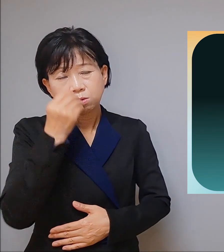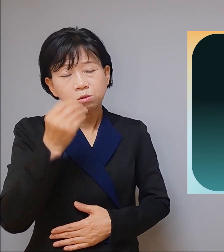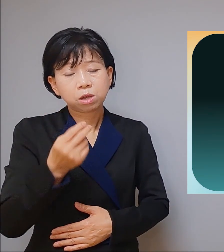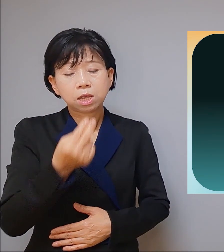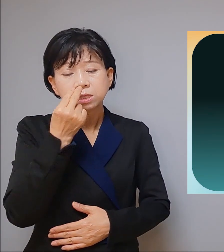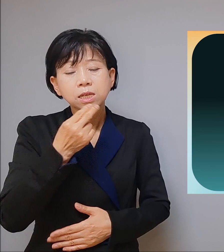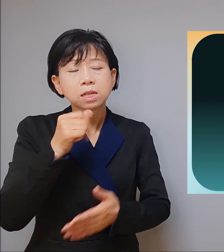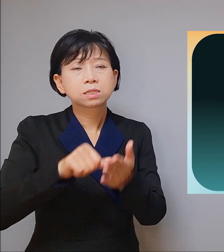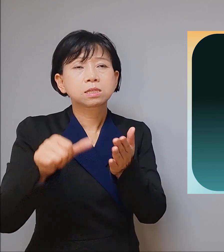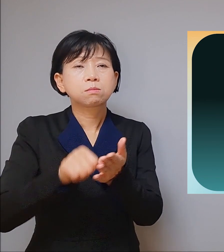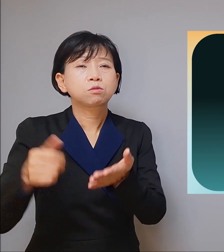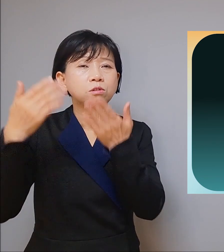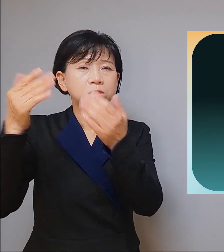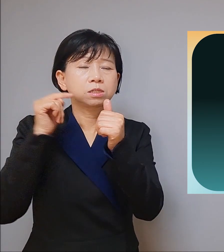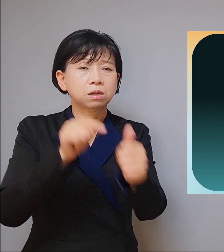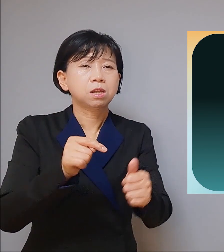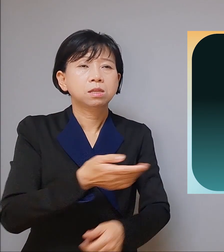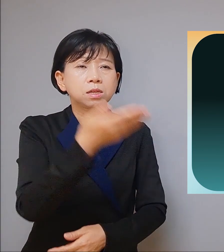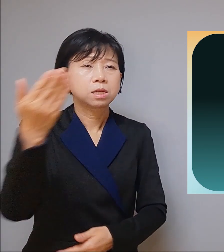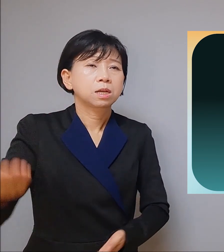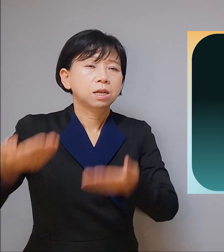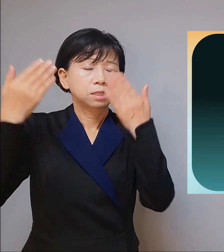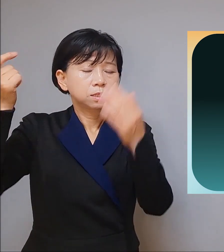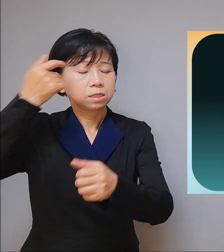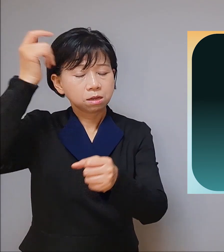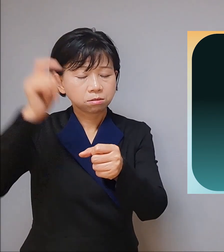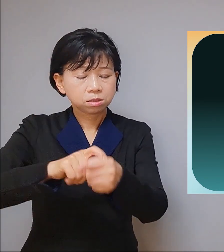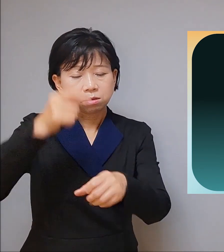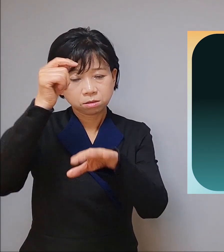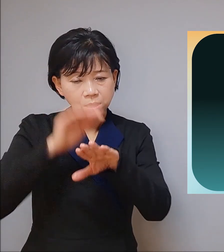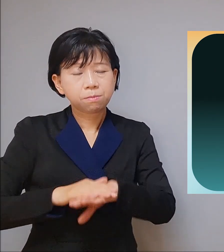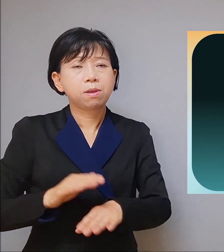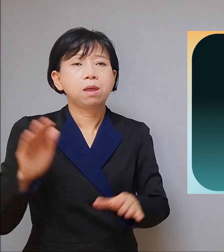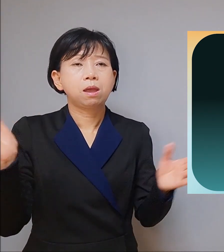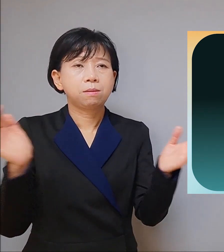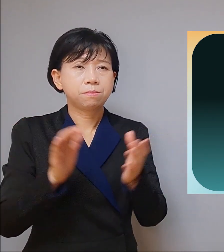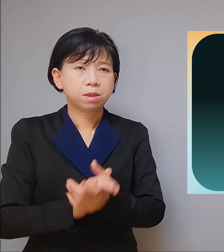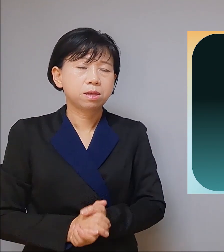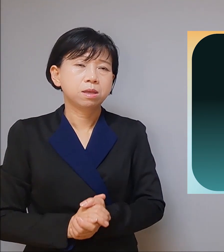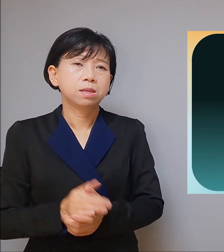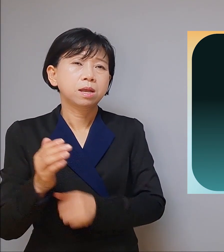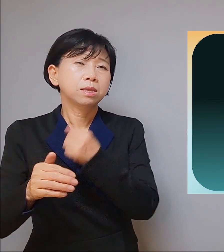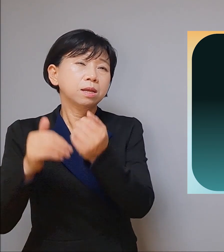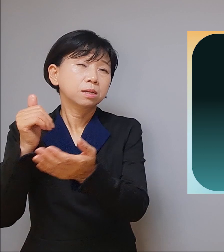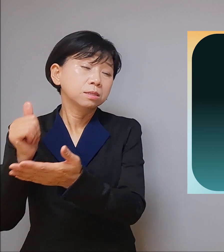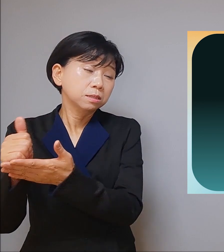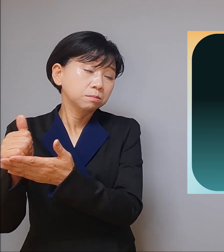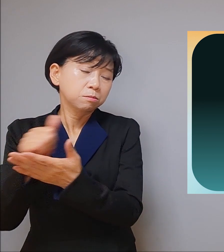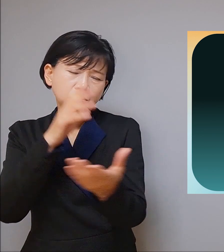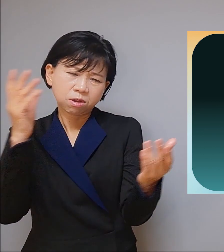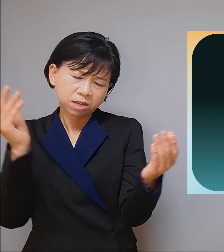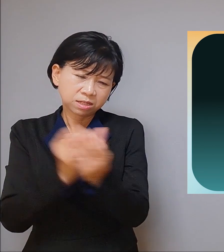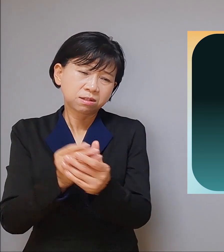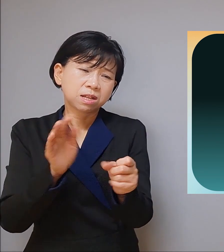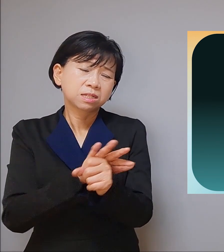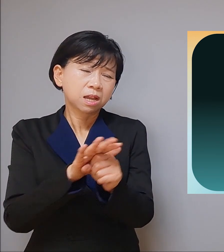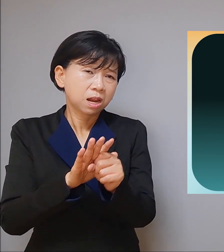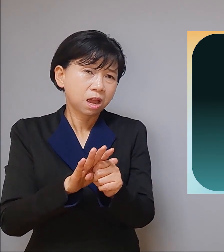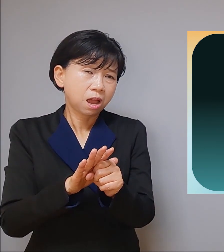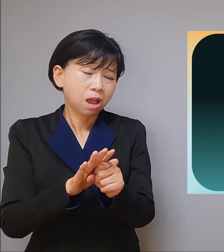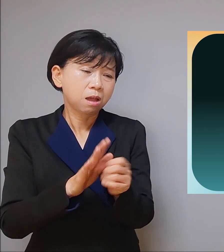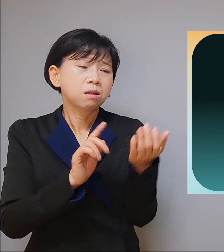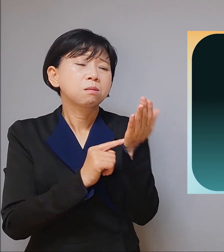산제물로 드리라. 이는 너희가 드릴 영적 예배니라. 아멘. 하나님은 하나님의 그 완전한 사랑을